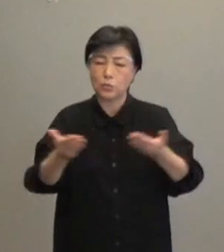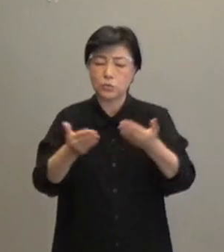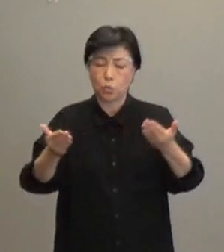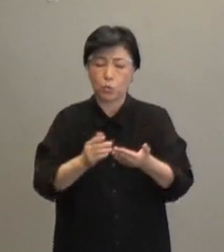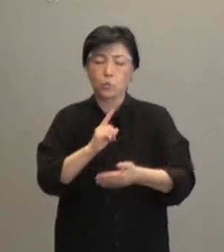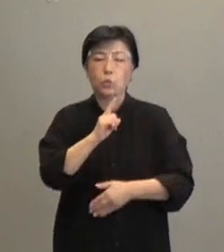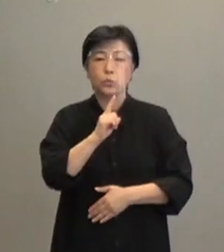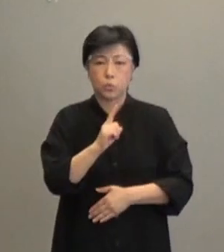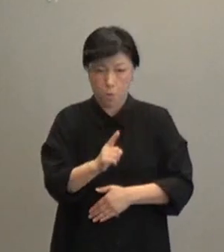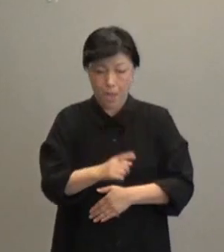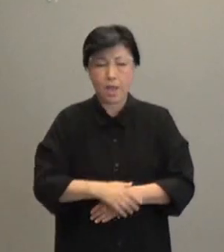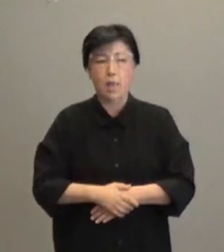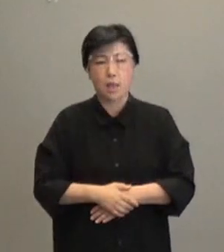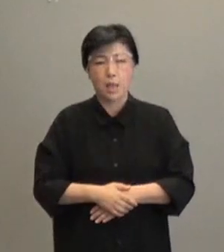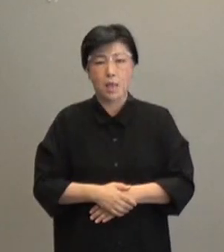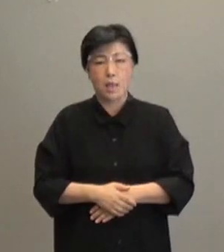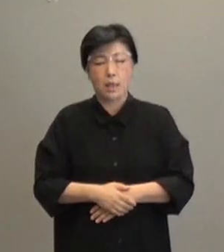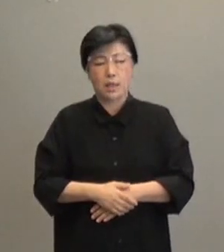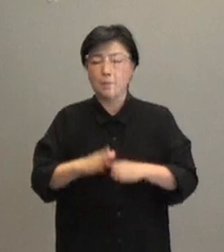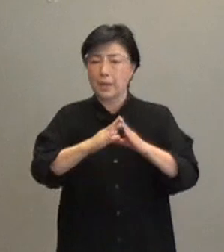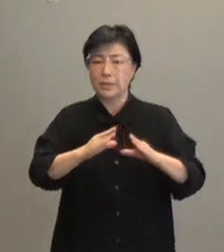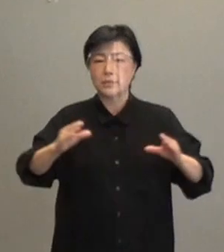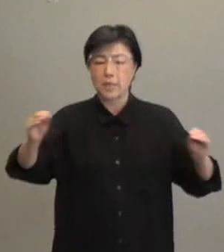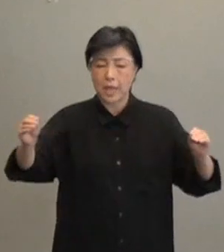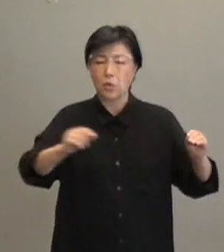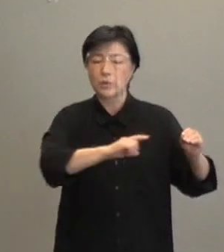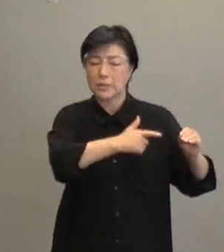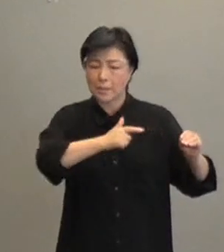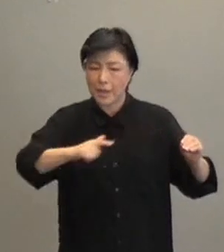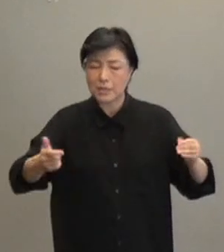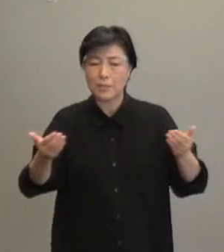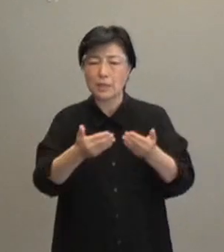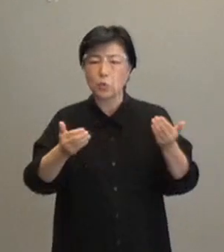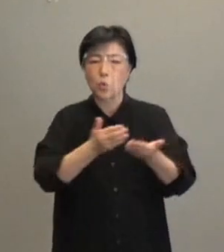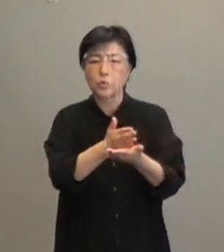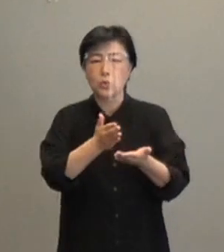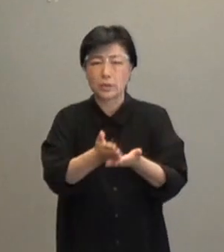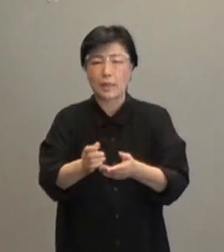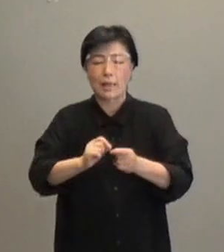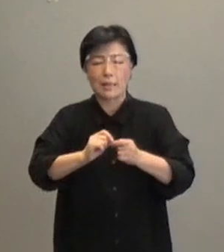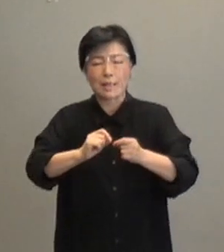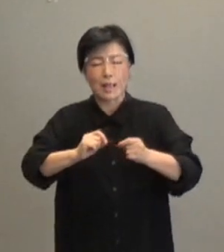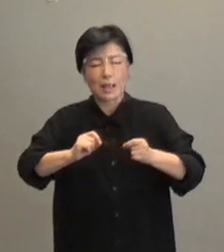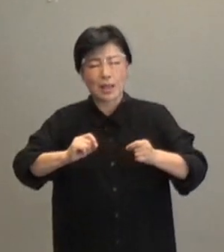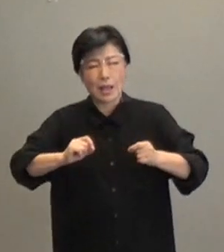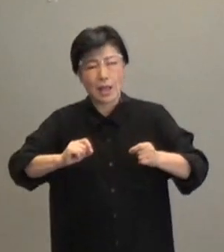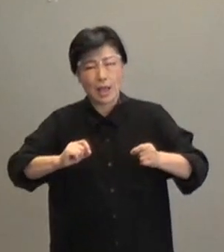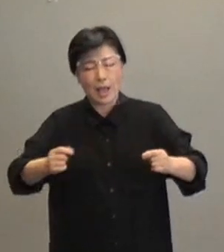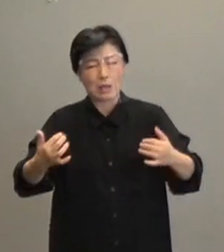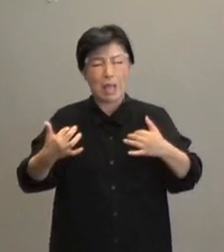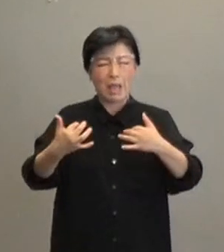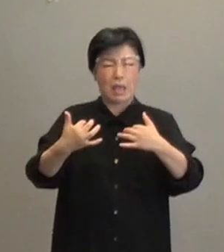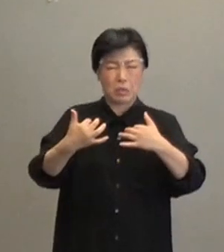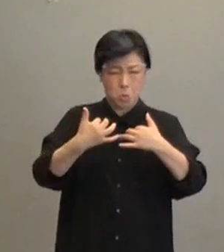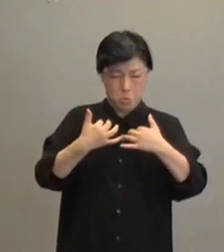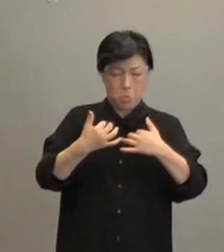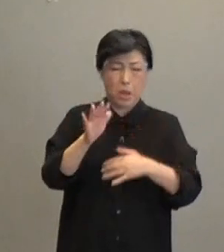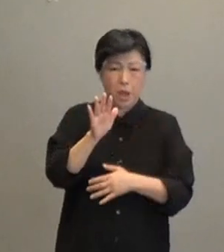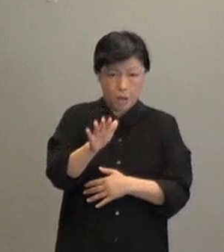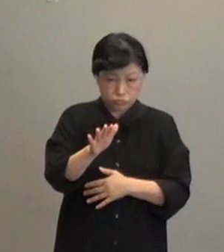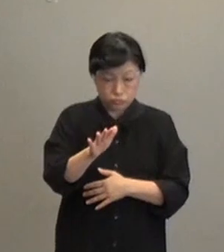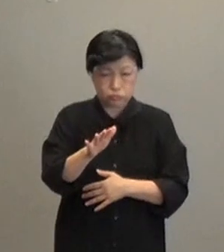は、おそらく全国のさまざまな業種の中でも最も長く影響を受けるであろう、そ